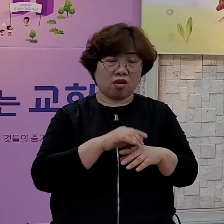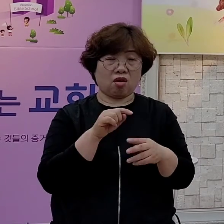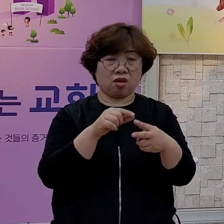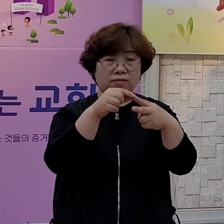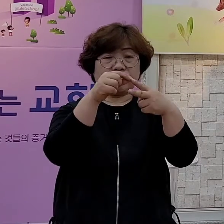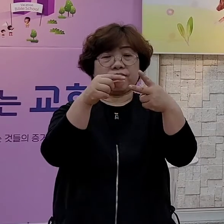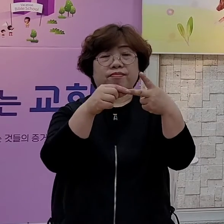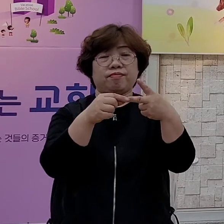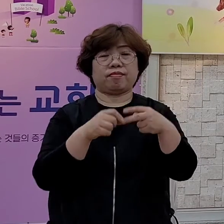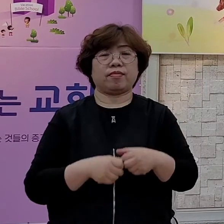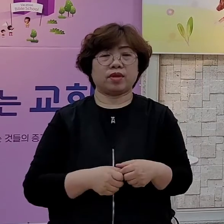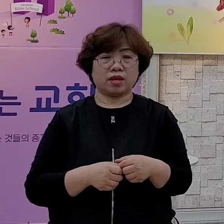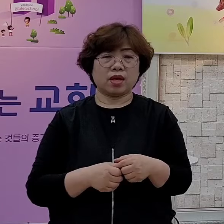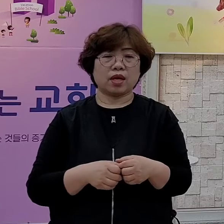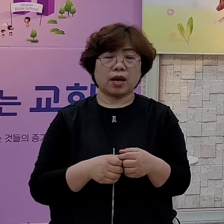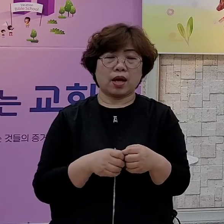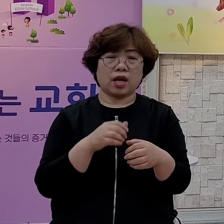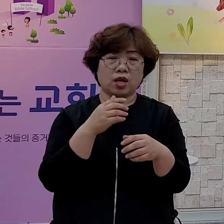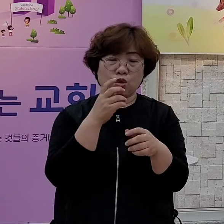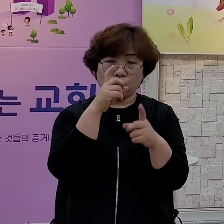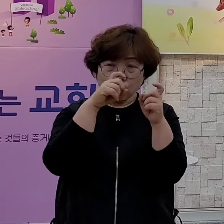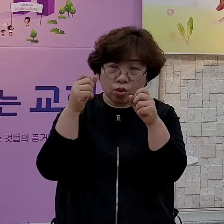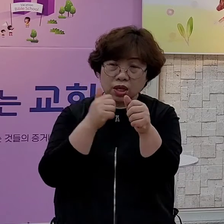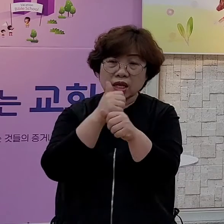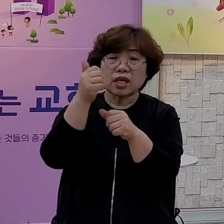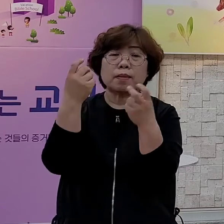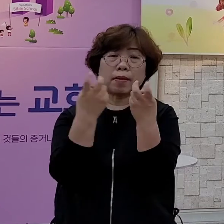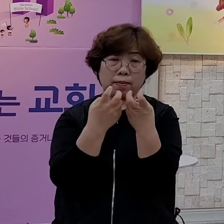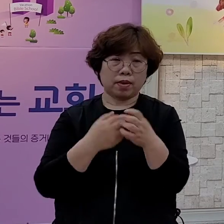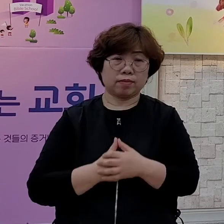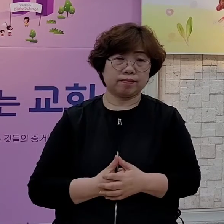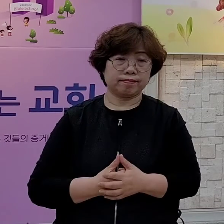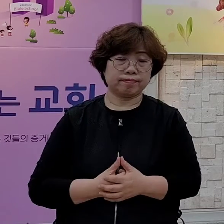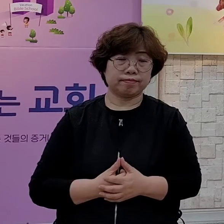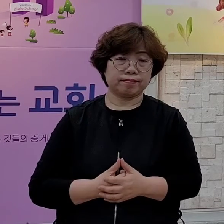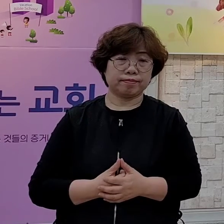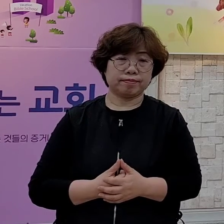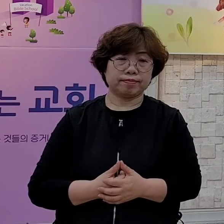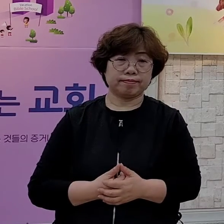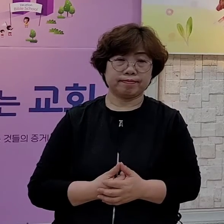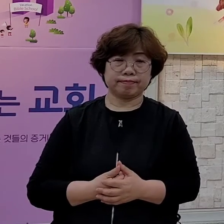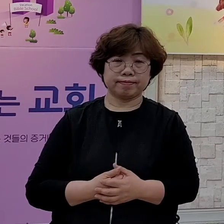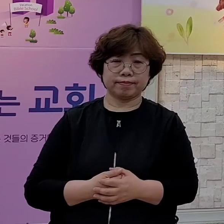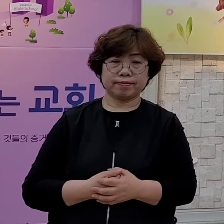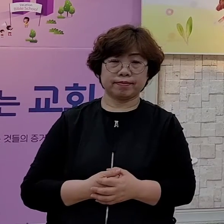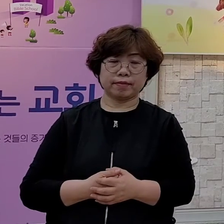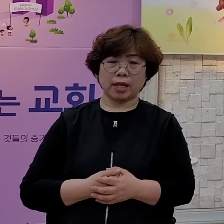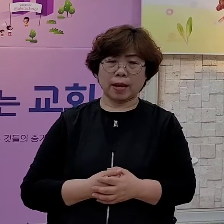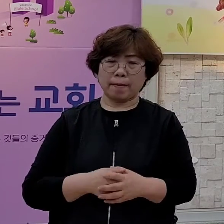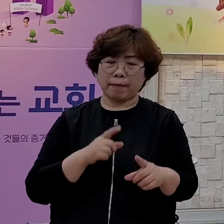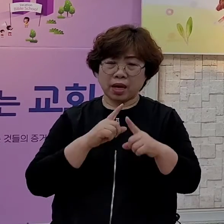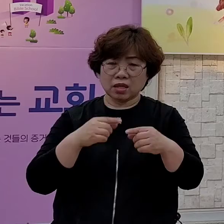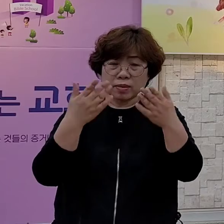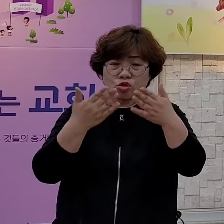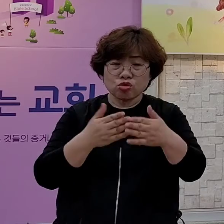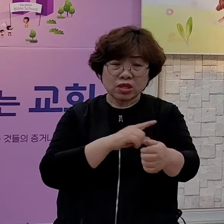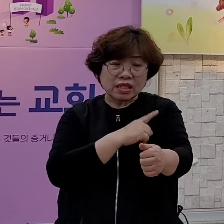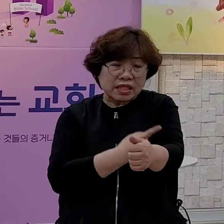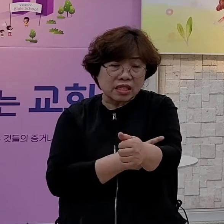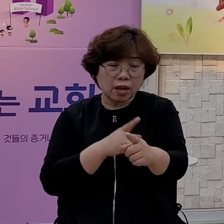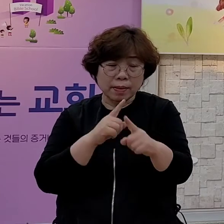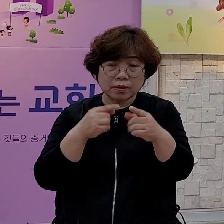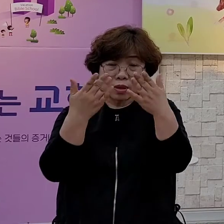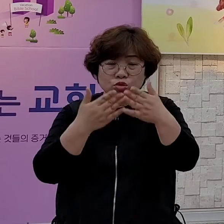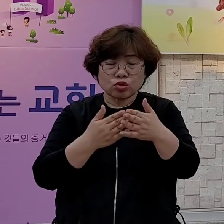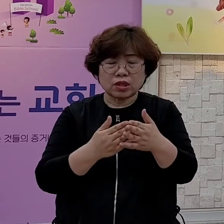여러분, 이 다윗의 고백을 보면서 이게 바로 묵상이 주는, 말씀이 주는 힘이다, 능력이다라는 것을 깨닫게 됩니다.